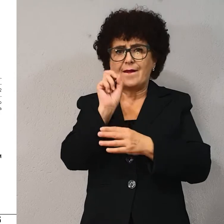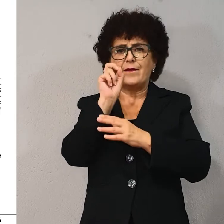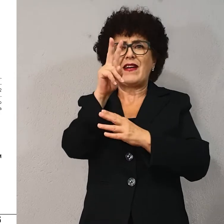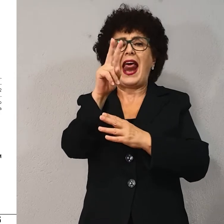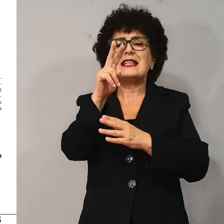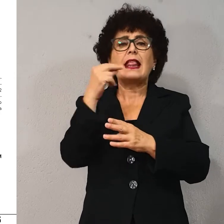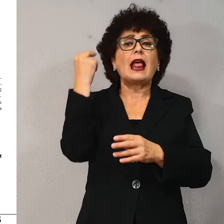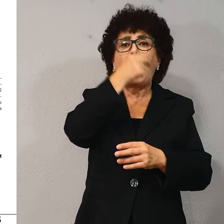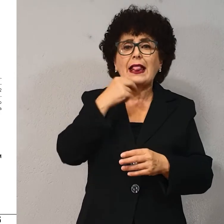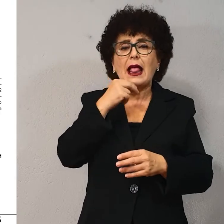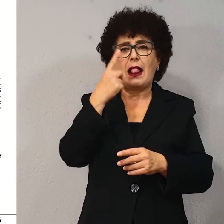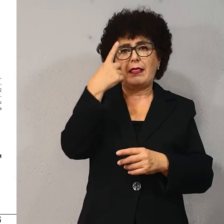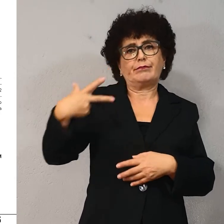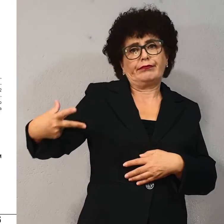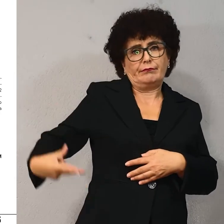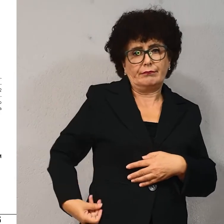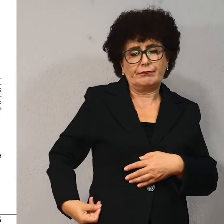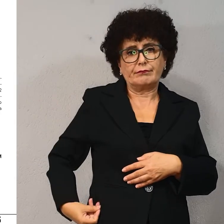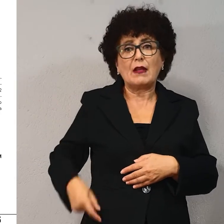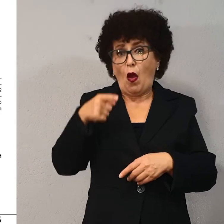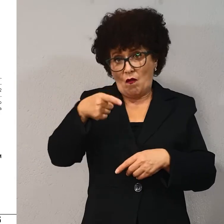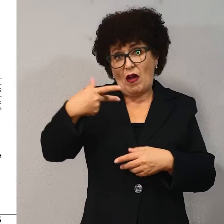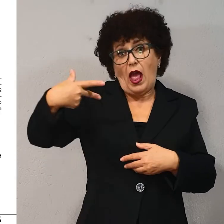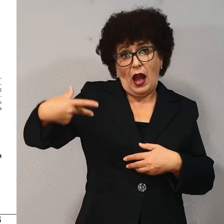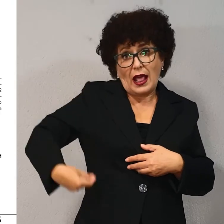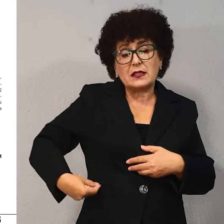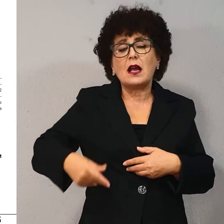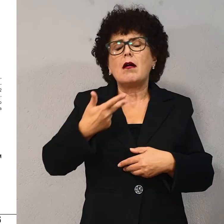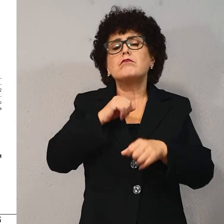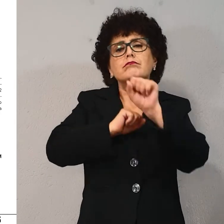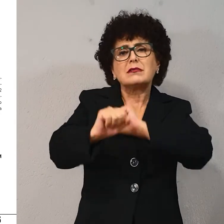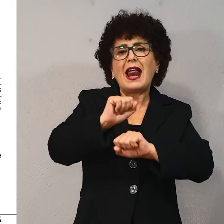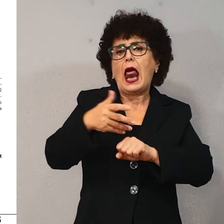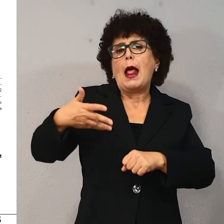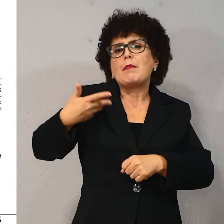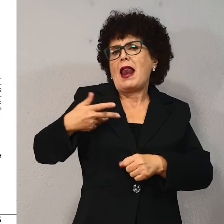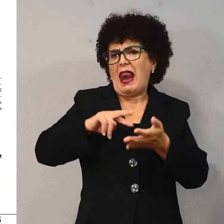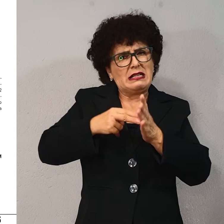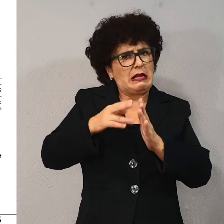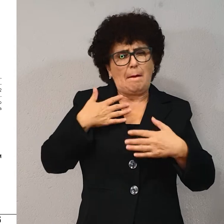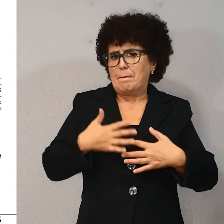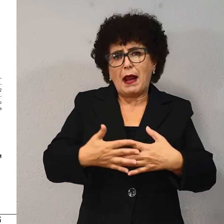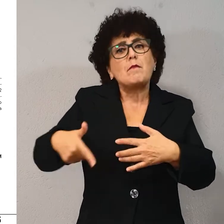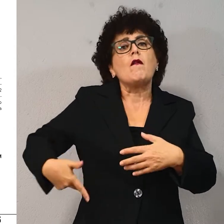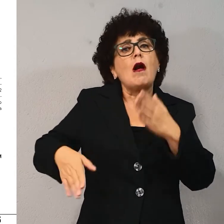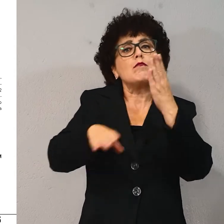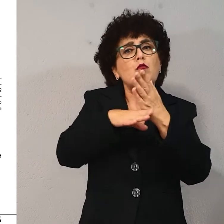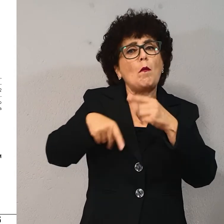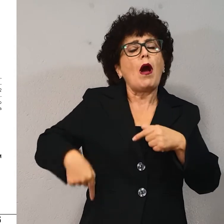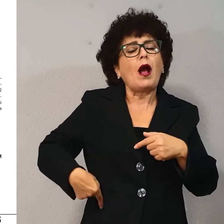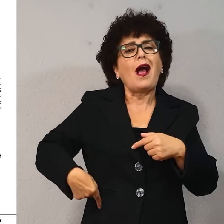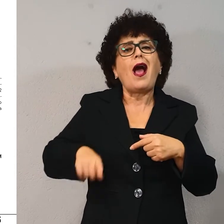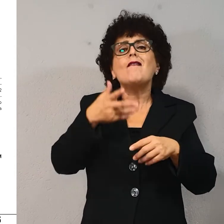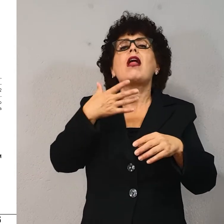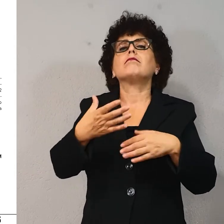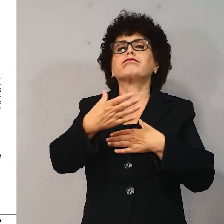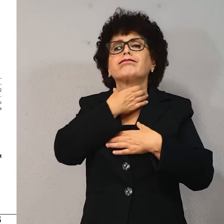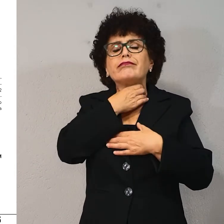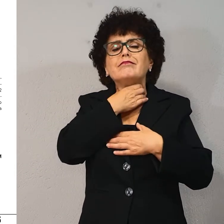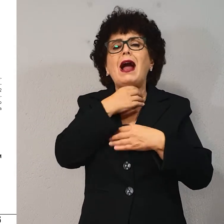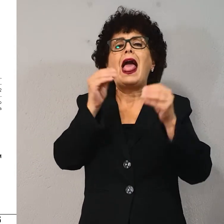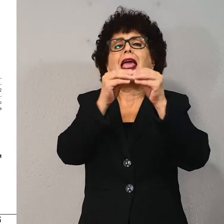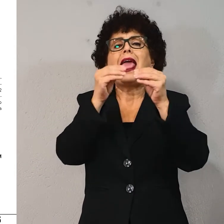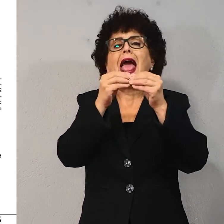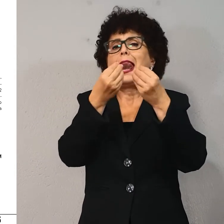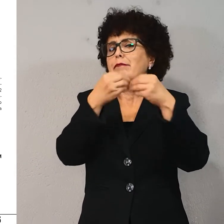12 недели. Контрацептивните инјекции штитат од непланирана бременост, така што го блокираат ослободувањето на